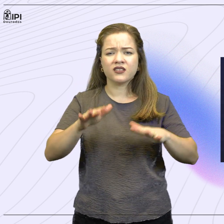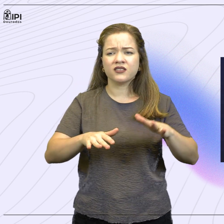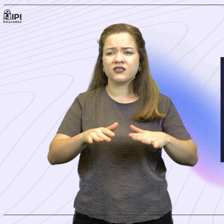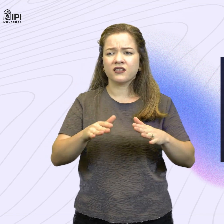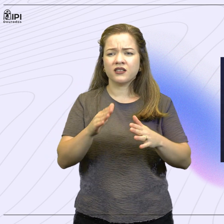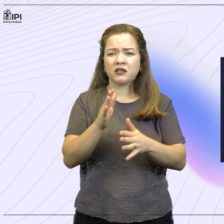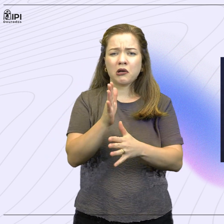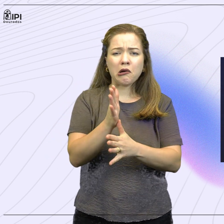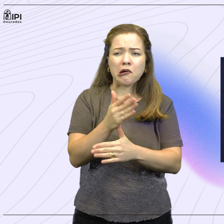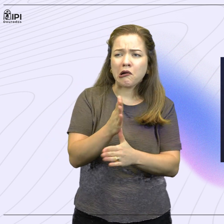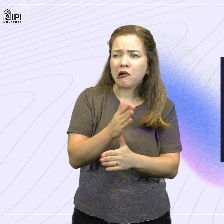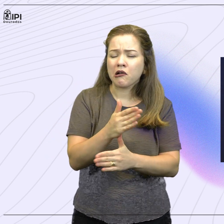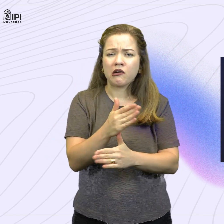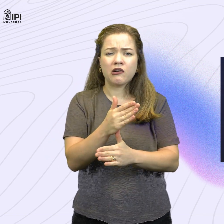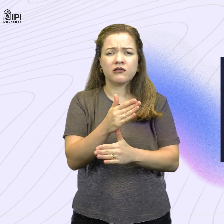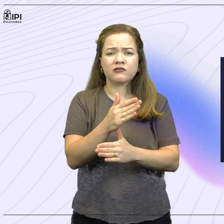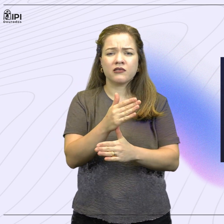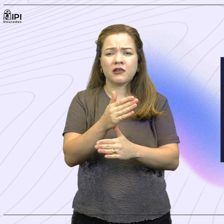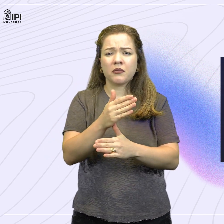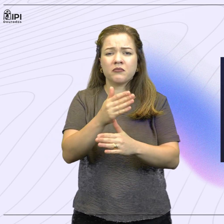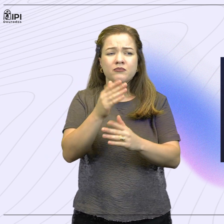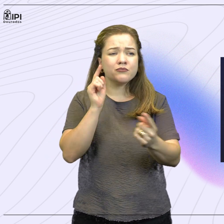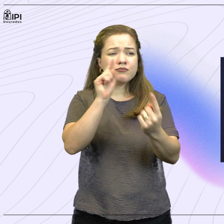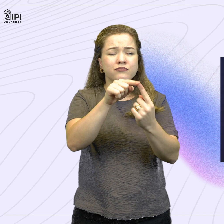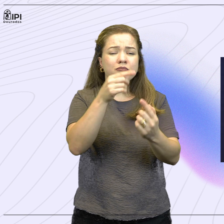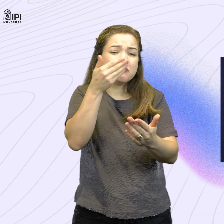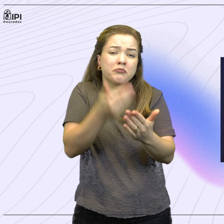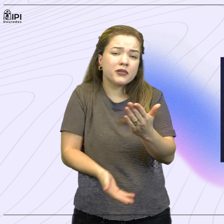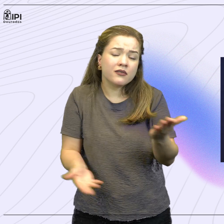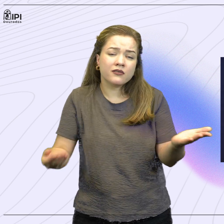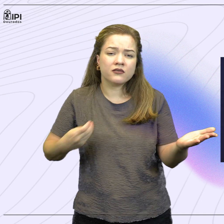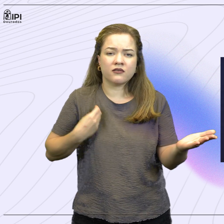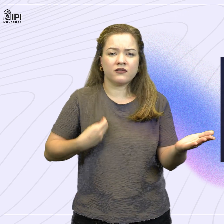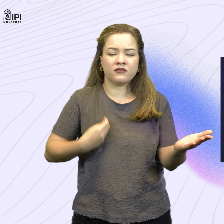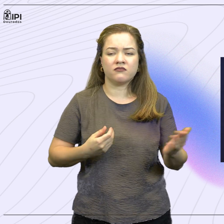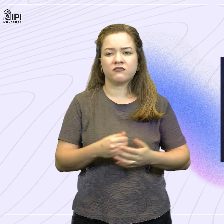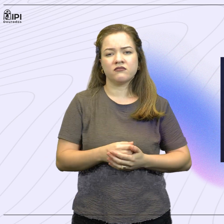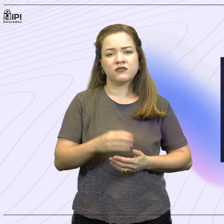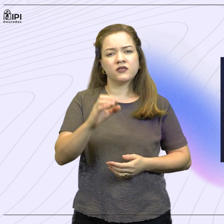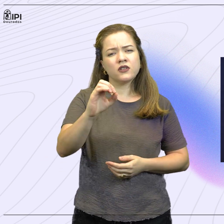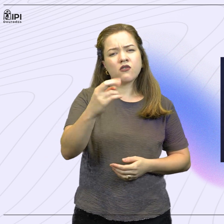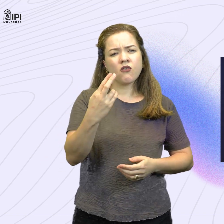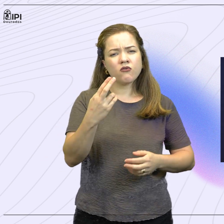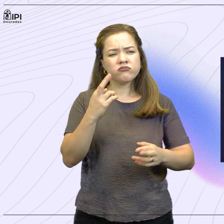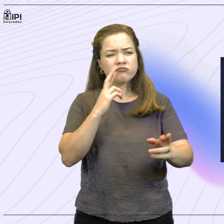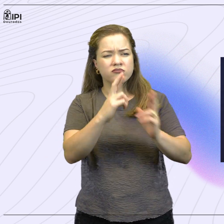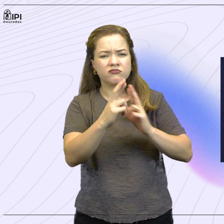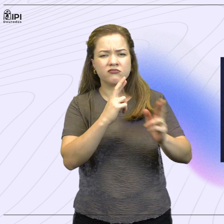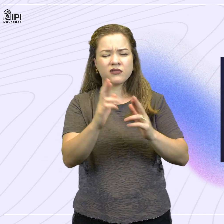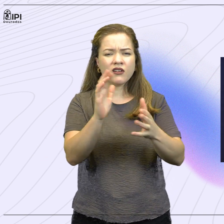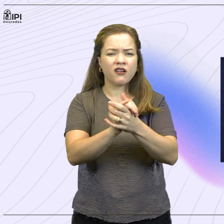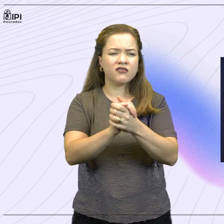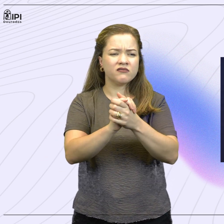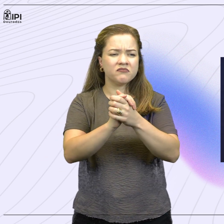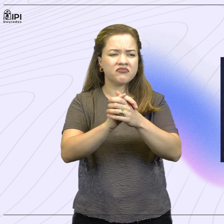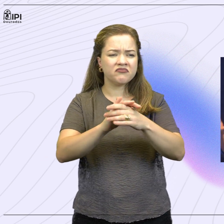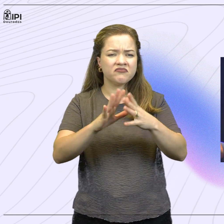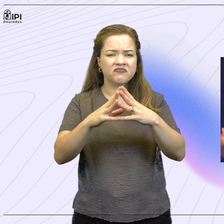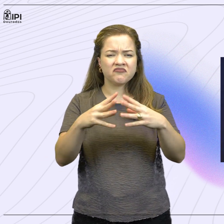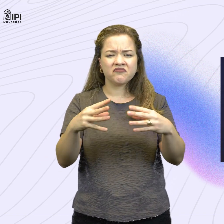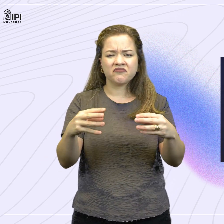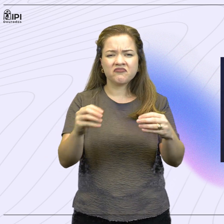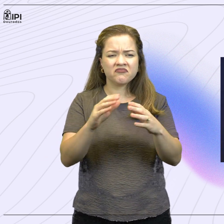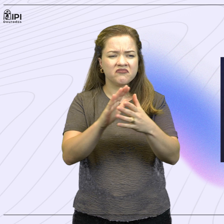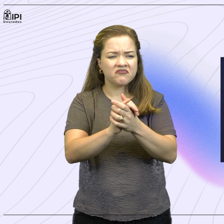porque elas perdem um propósito da sua vida. O relacionamento se esvazia e o casamento se desfaz porque perde